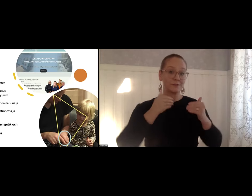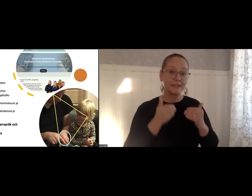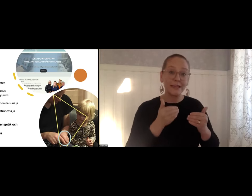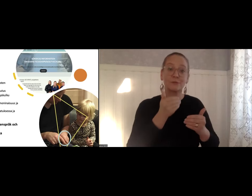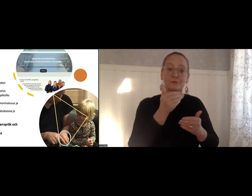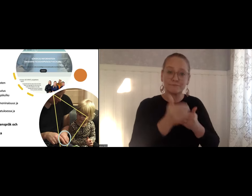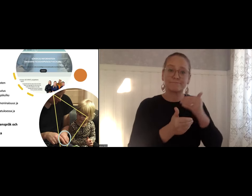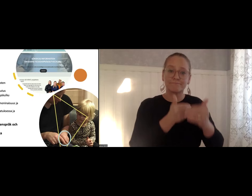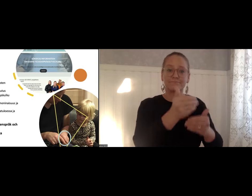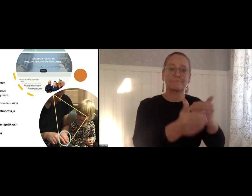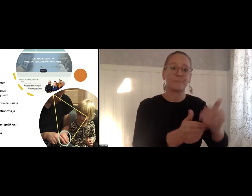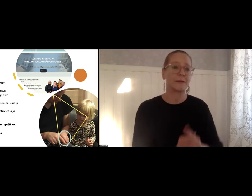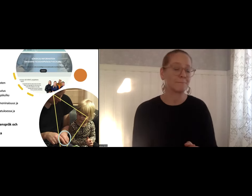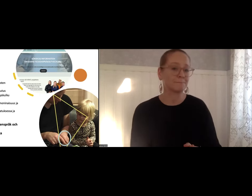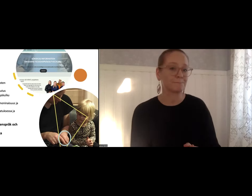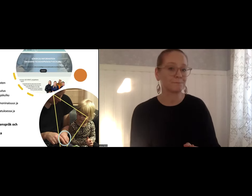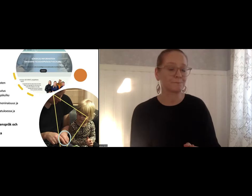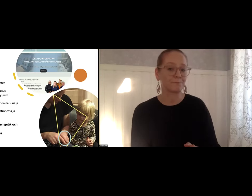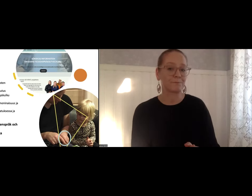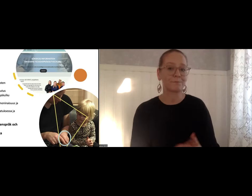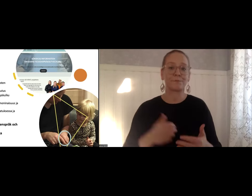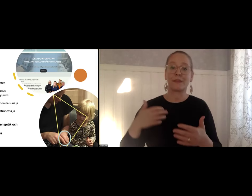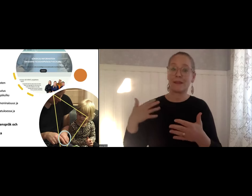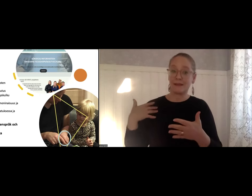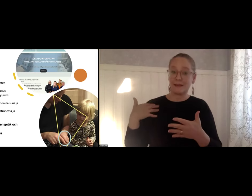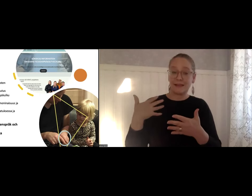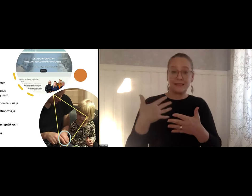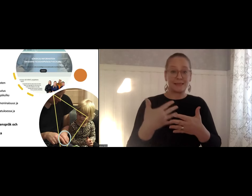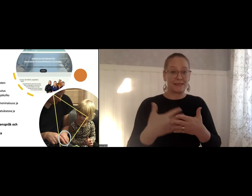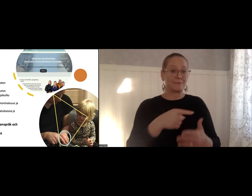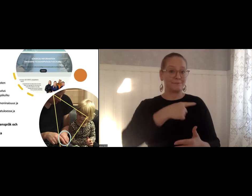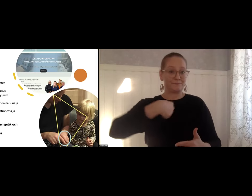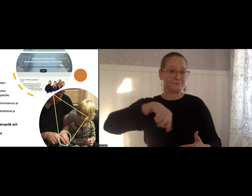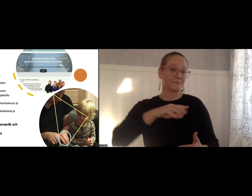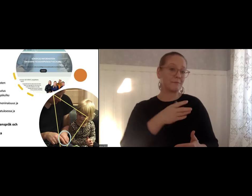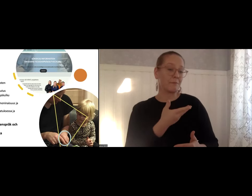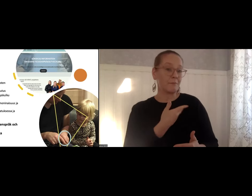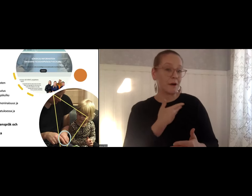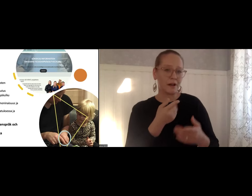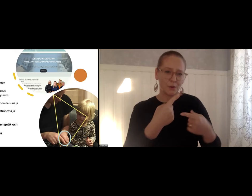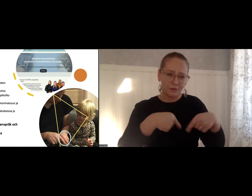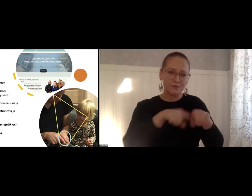Tietoon siitä, että millä tavalla lapset omaksuvat viittomakieltä ja millä tavalla kieli kehittyy.